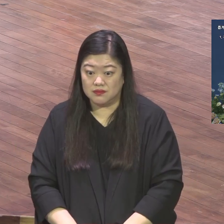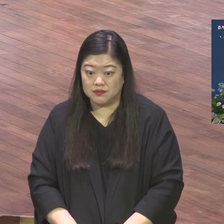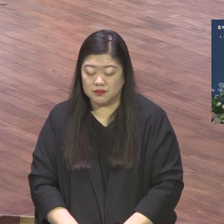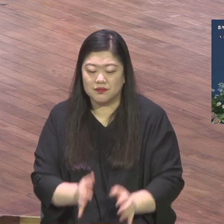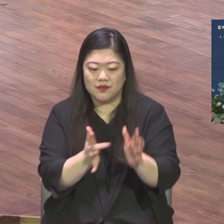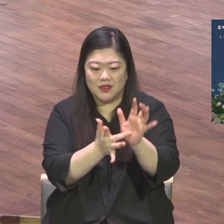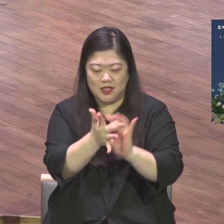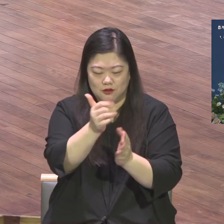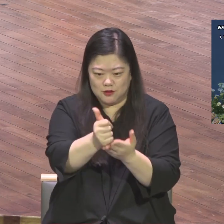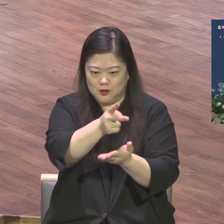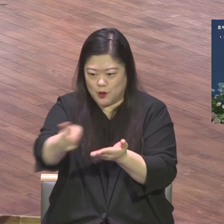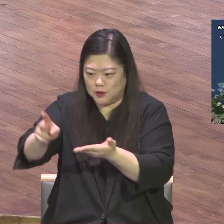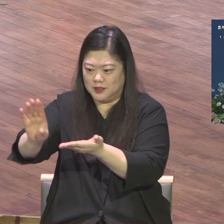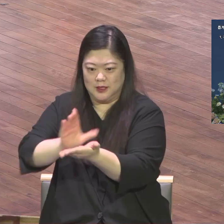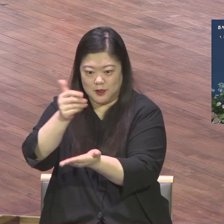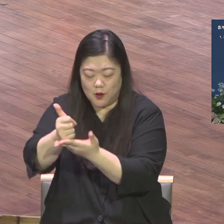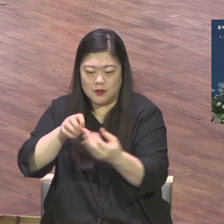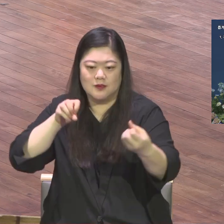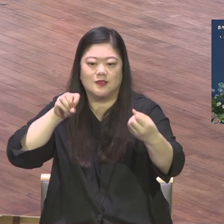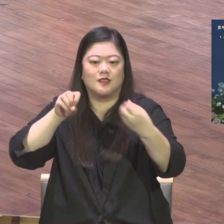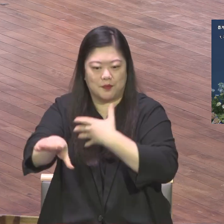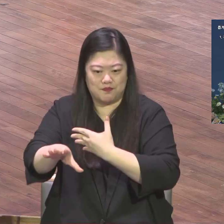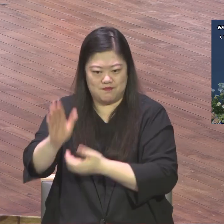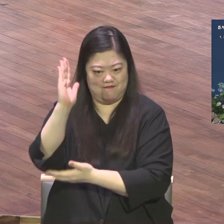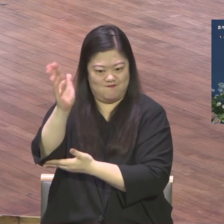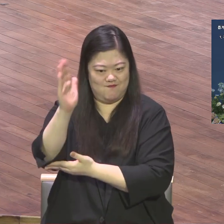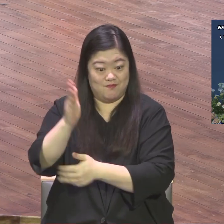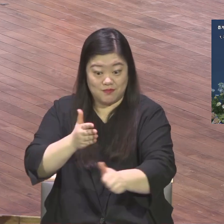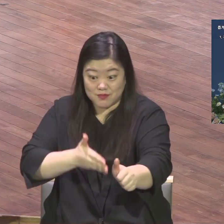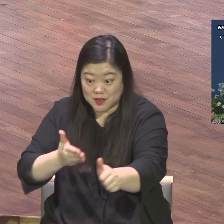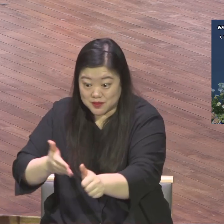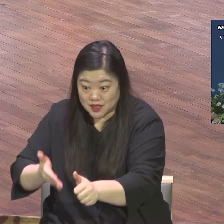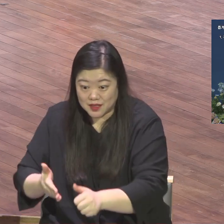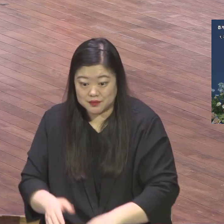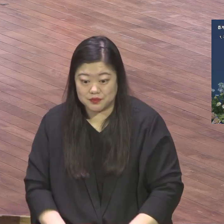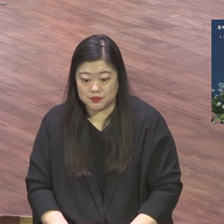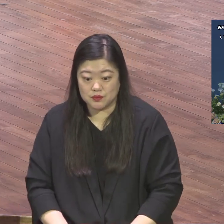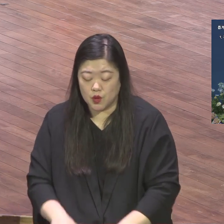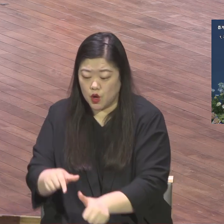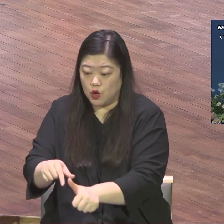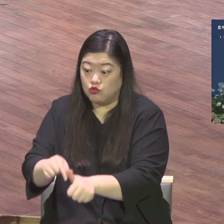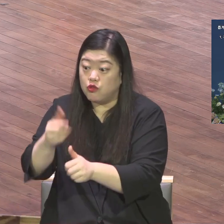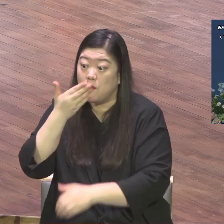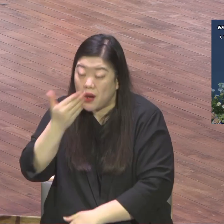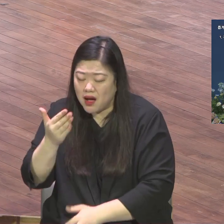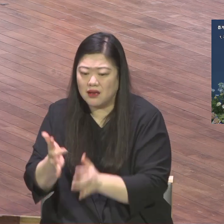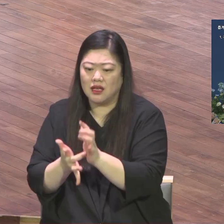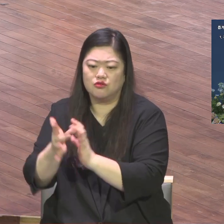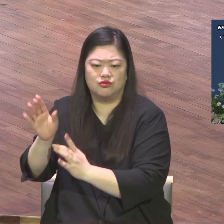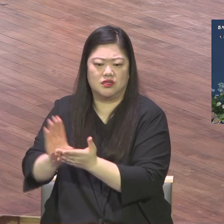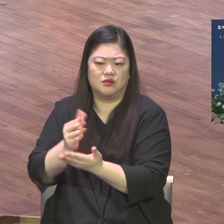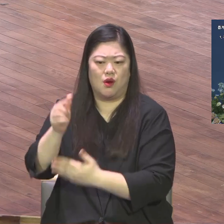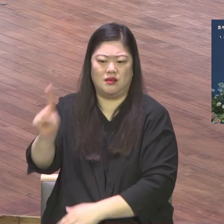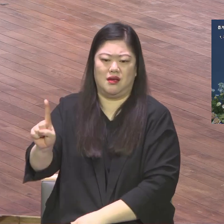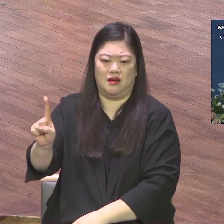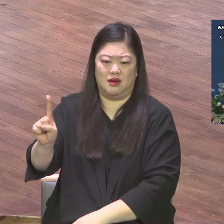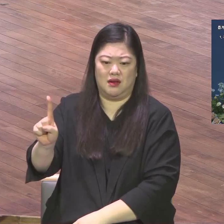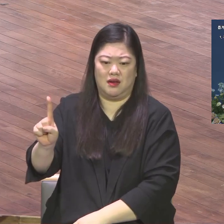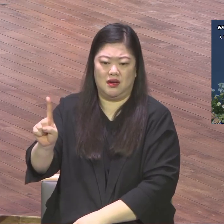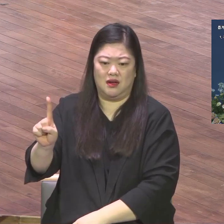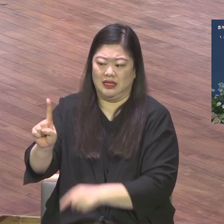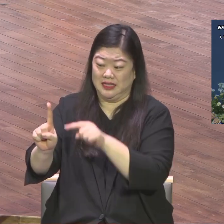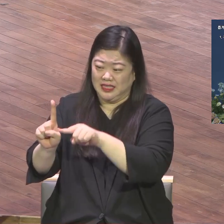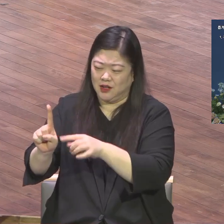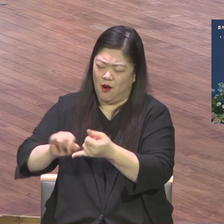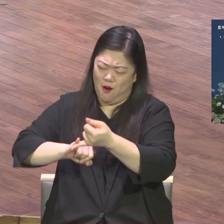그리스도임을 증가하시기 바랍니다. 영계 모든 성도들 구원받을 수 있는 유일한 이름 예수 그리스도, 그 이름만 선포하는 그리스도의